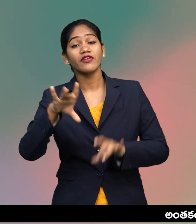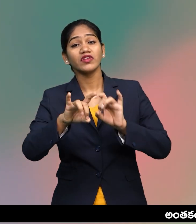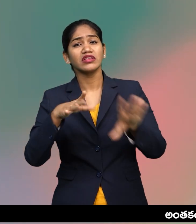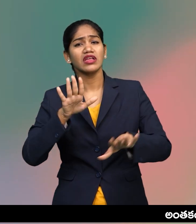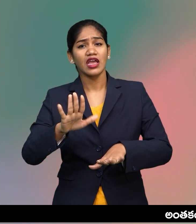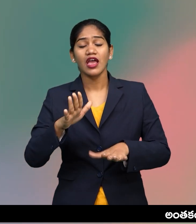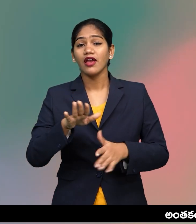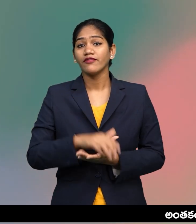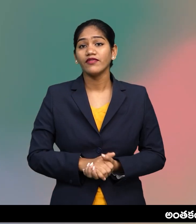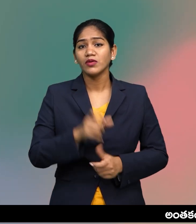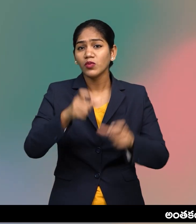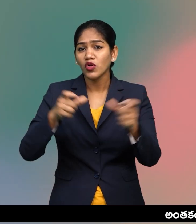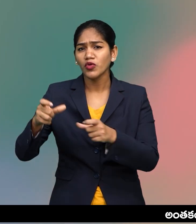అంతకంటే ఎక్కువ జనాభా ఉన్న